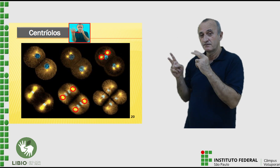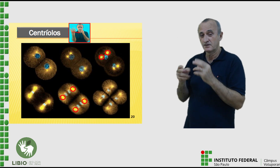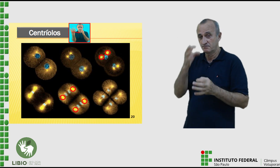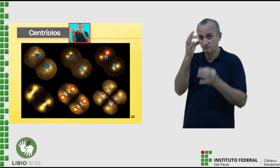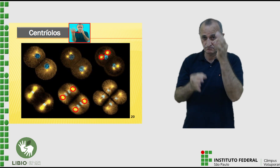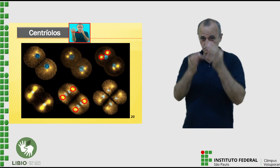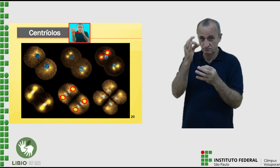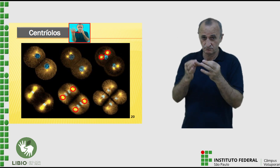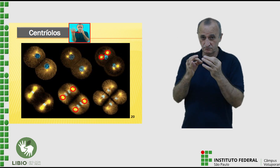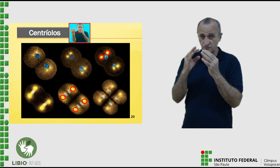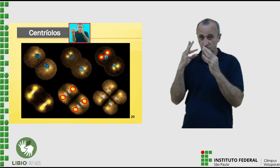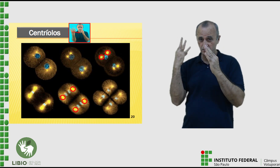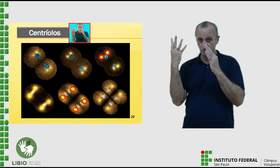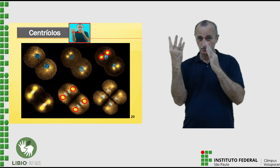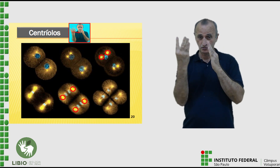Observe aqui,